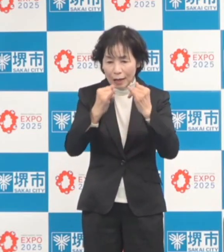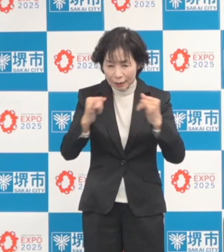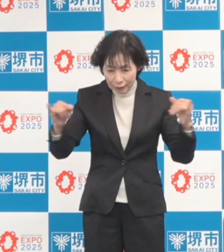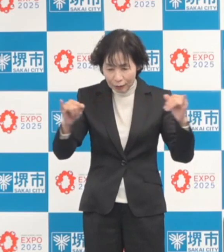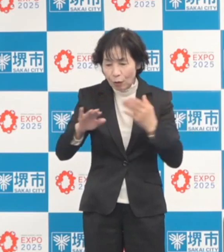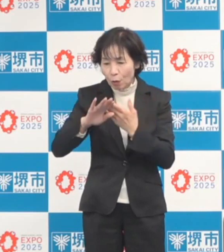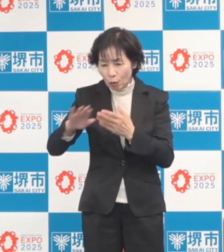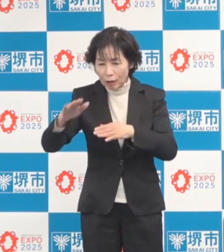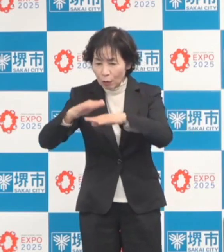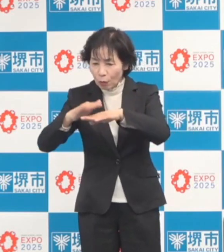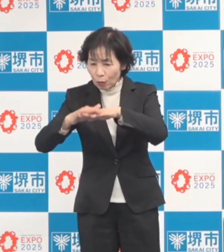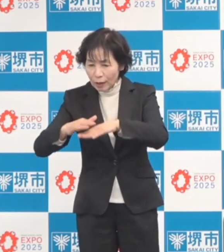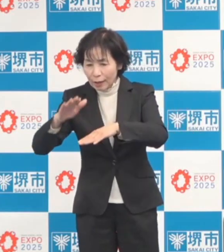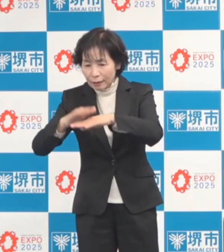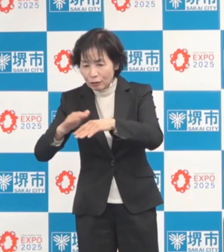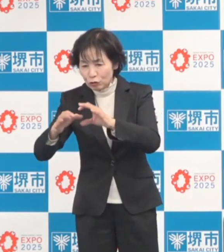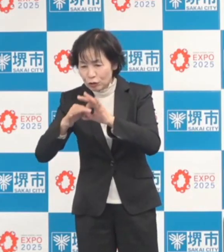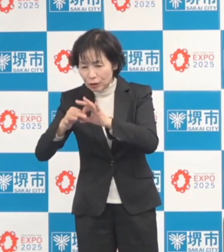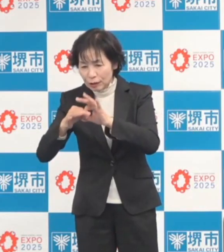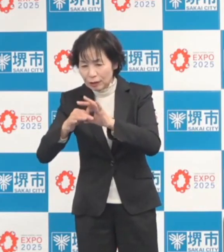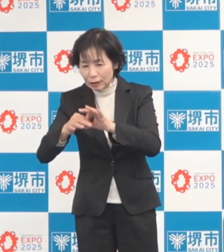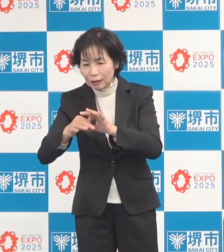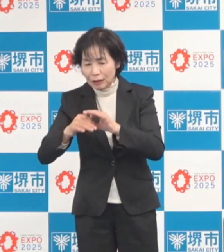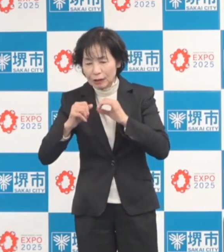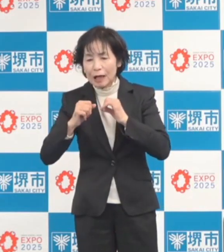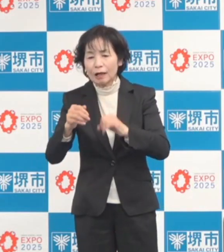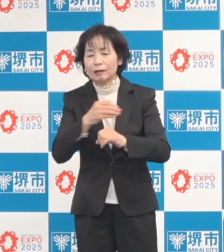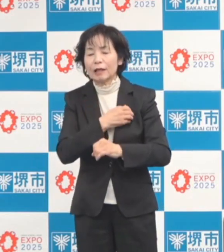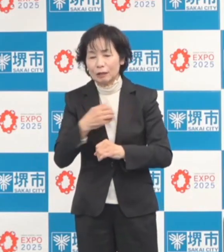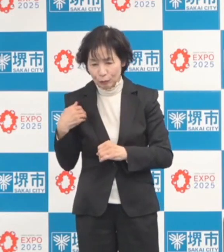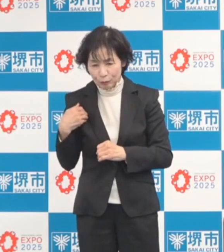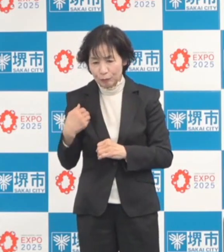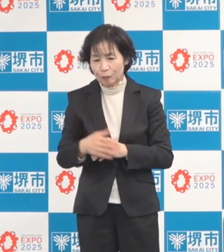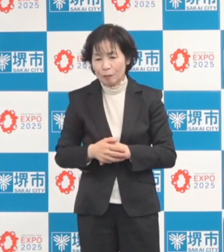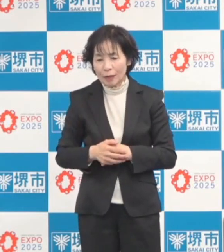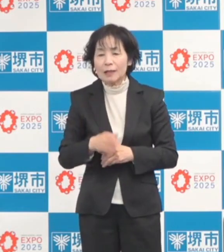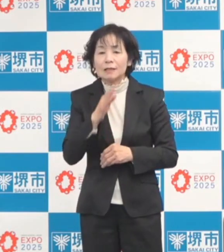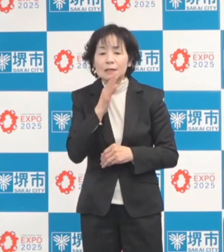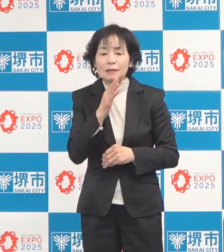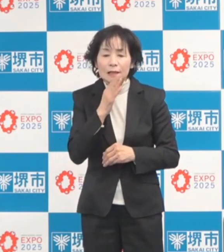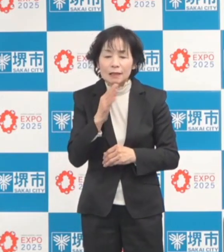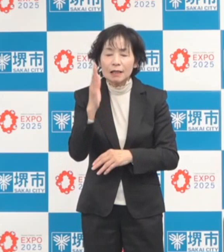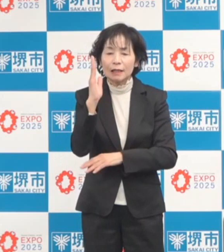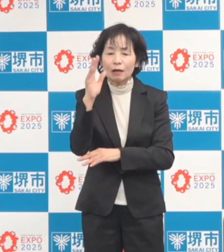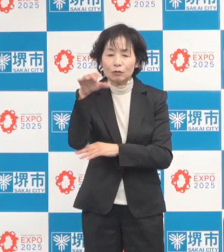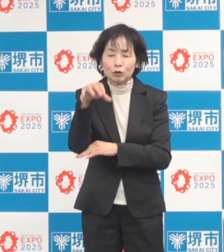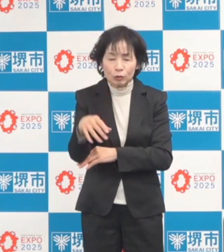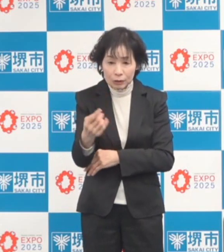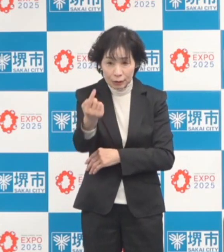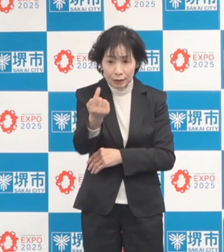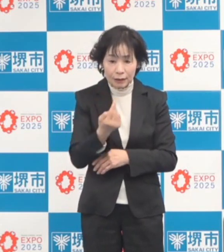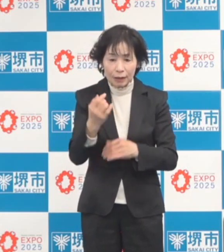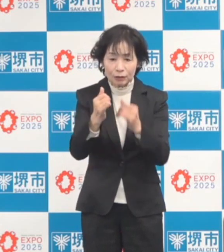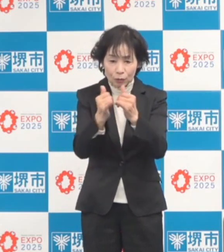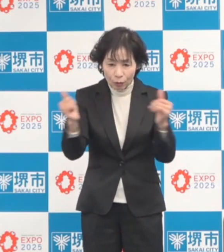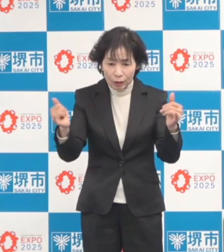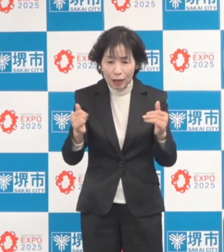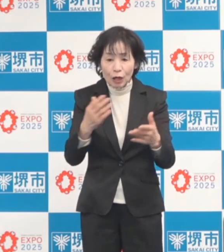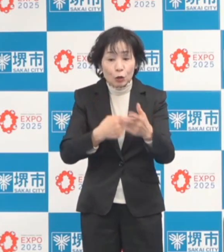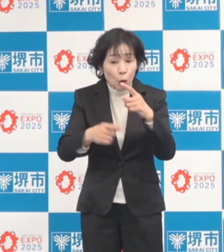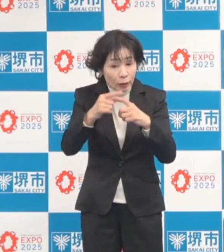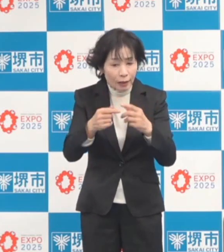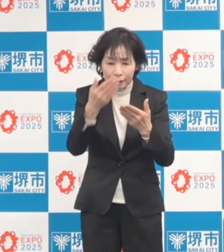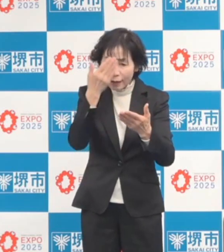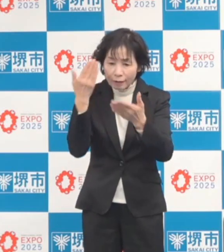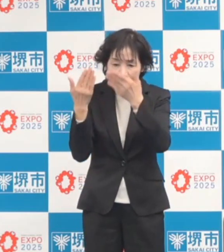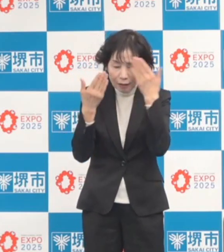用いてですね、手続きを24時間365日していただけるようにしながら、実際に役所に来られた方はより丁寧にきめ